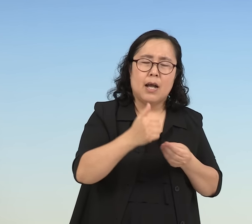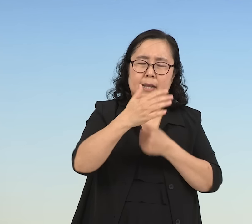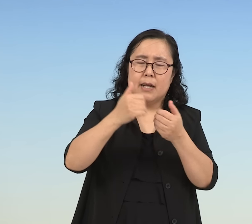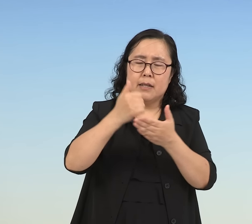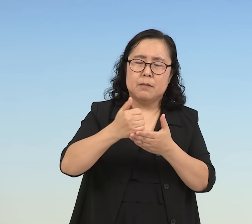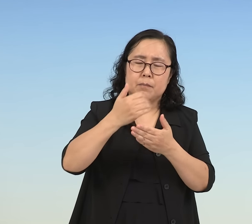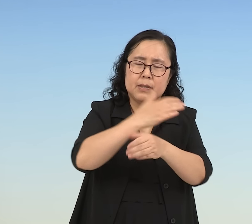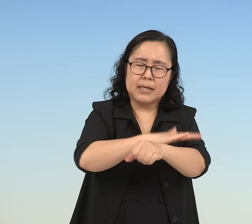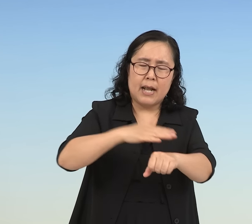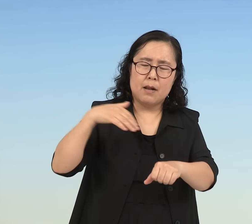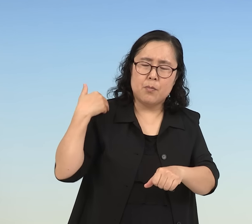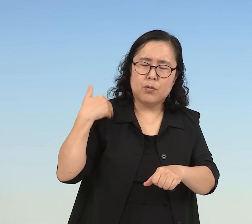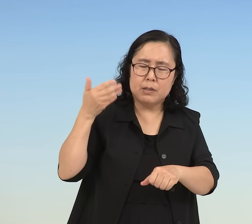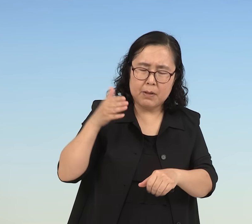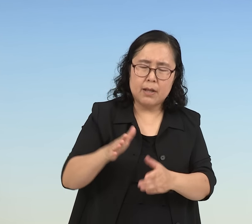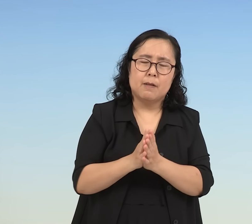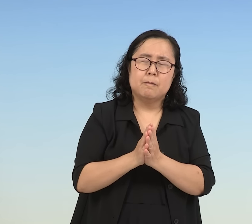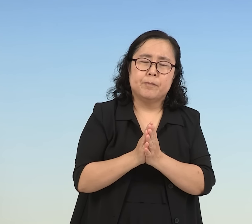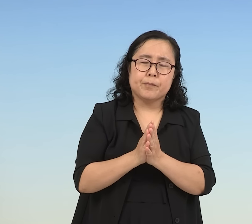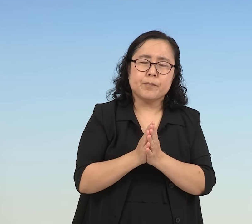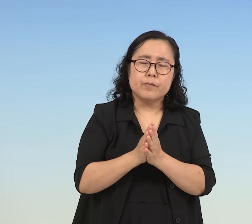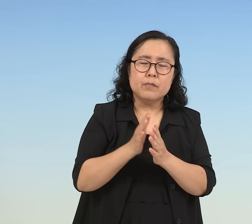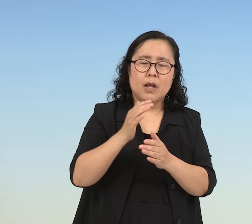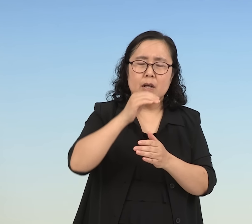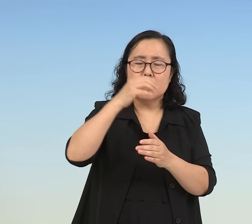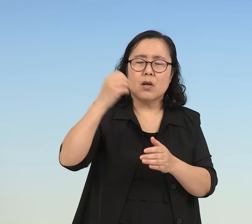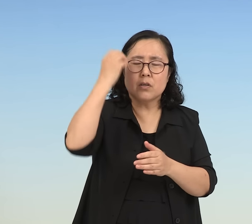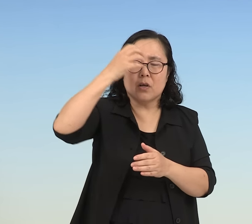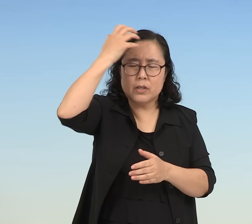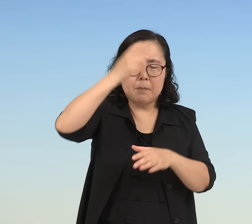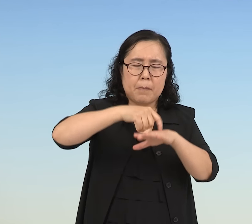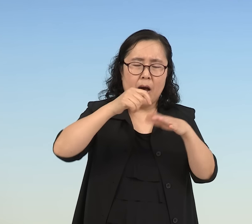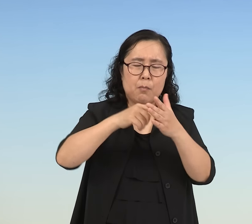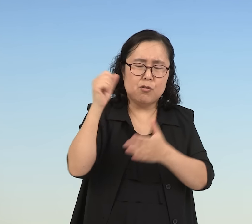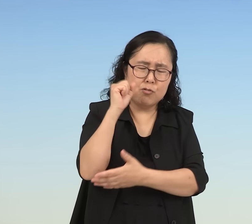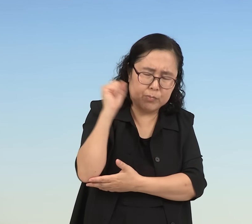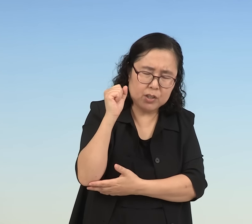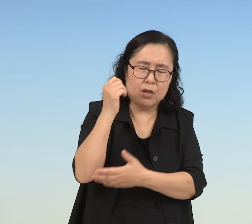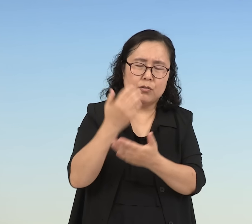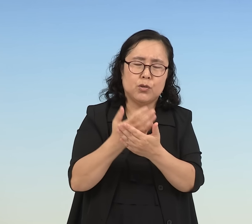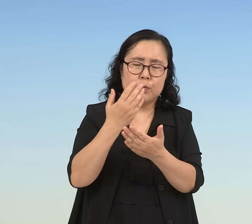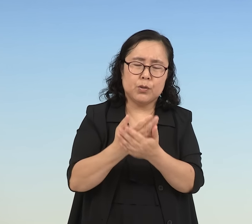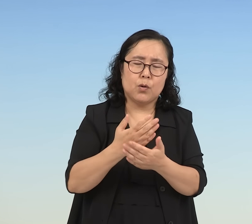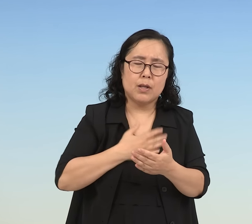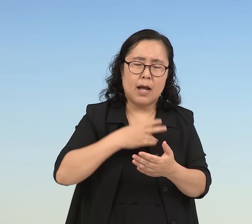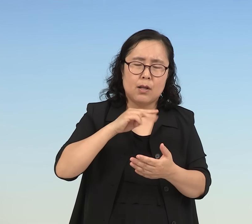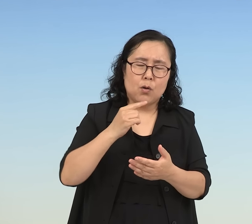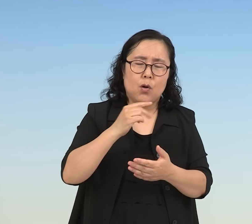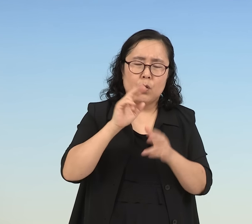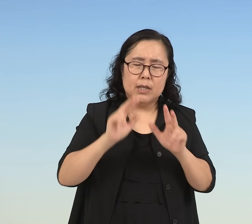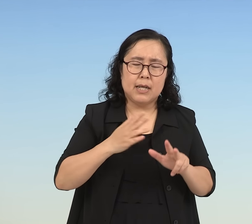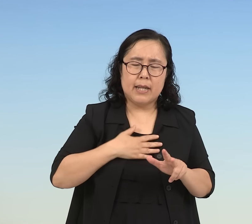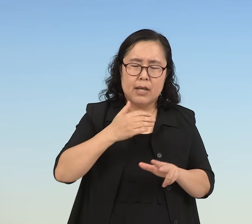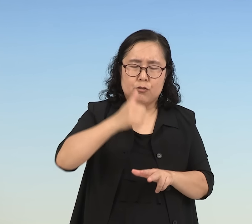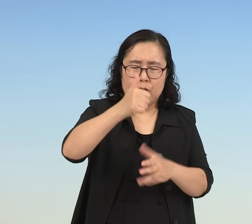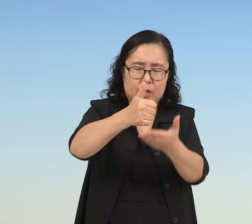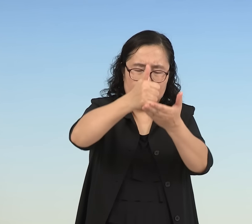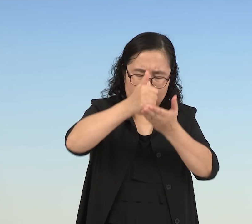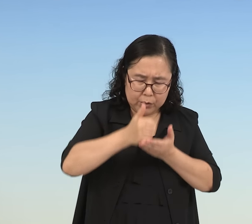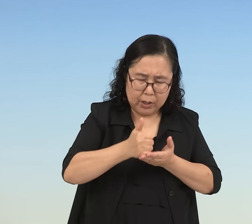하나님 잘 알지 못하고 복음 잘 모르지만 그러나 성령님 그 마음을 흔들어 주셔서 나도 이제 아도나이, 나의